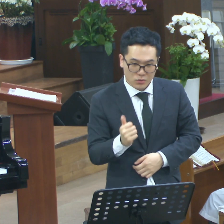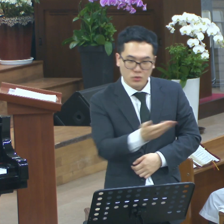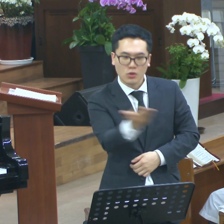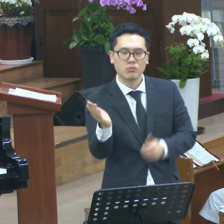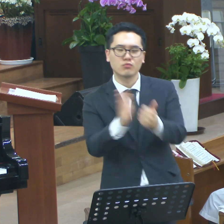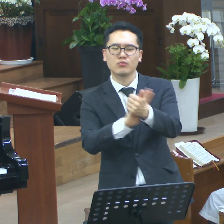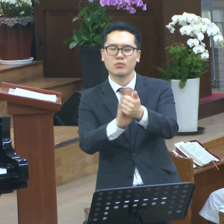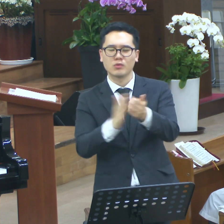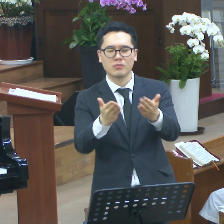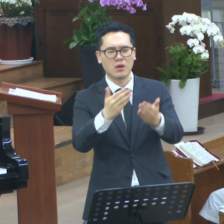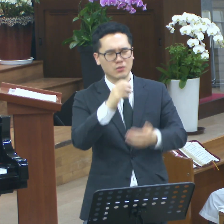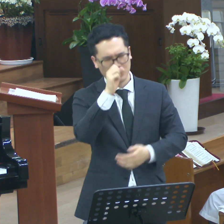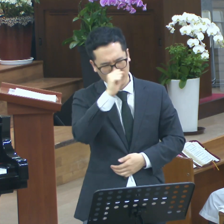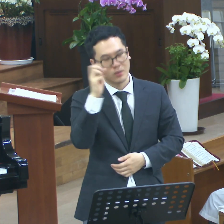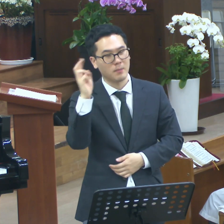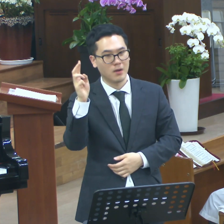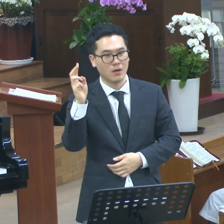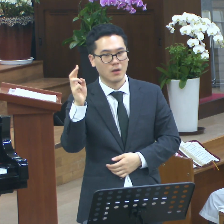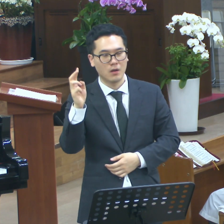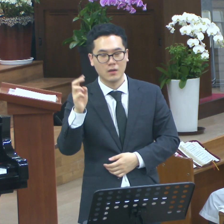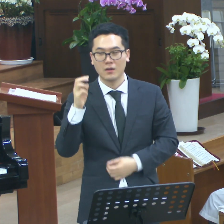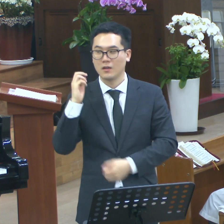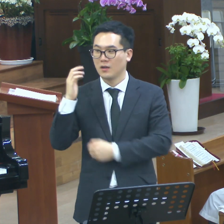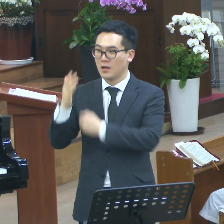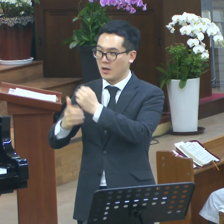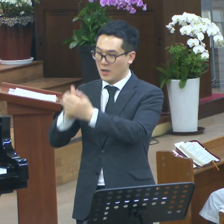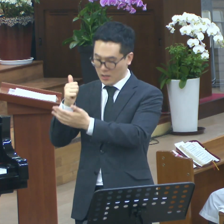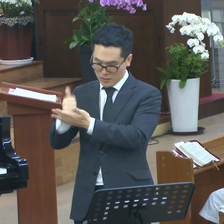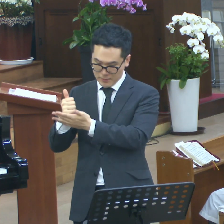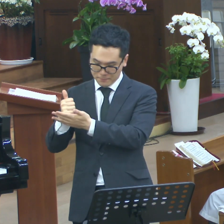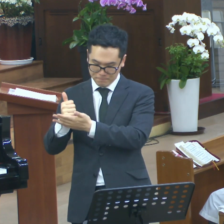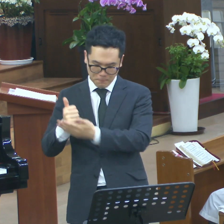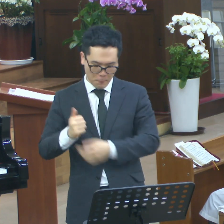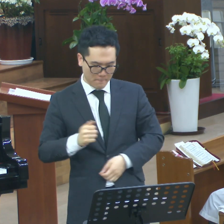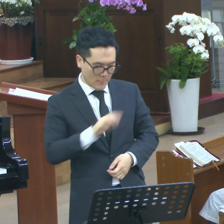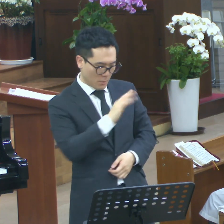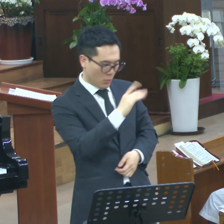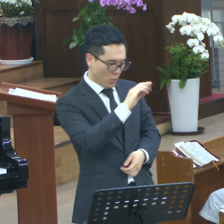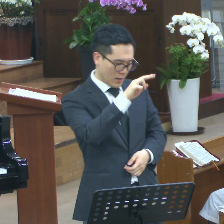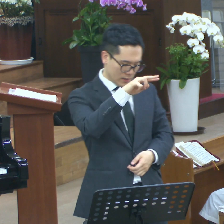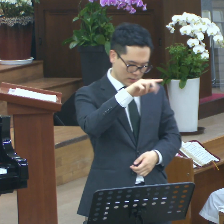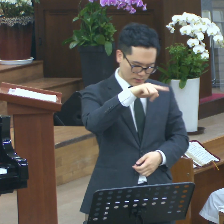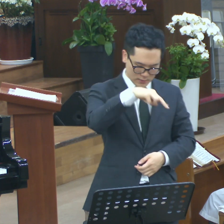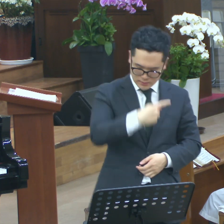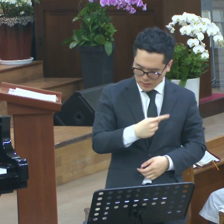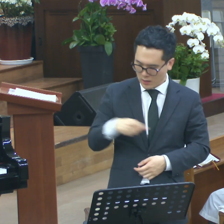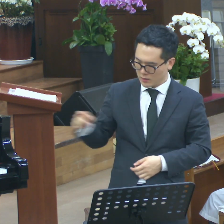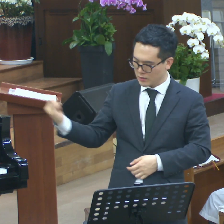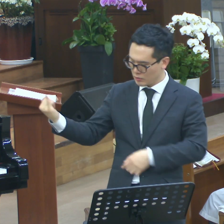방식은 그 보아스가 룻에게 한 말씀을 읽으면서 그 말씀을 나를 위한 말씀을 읽는